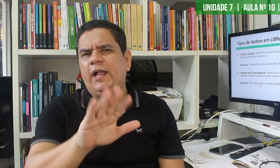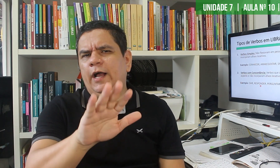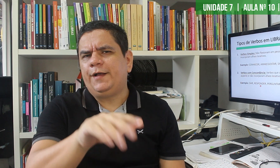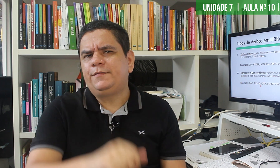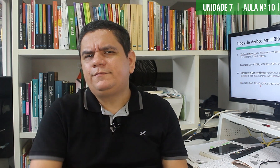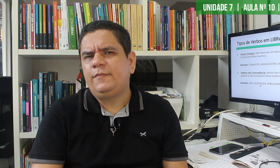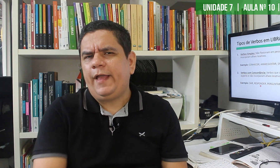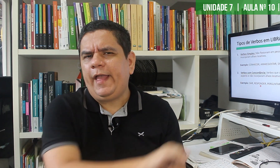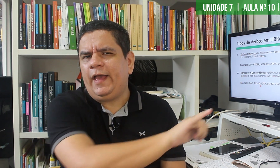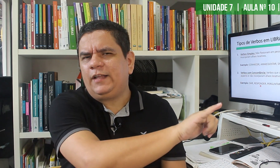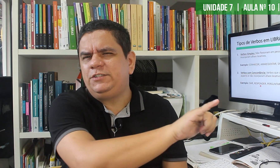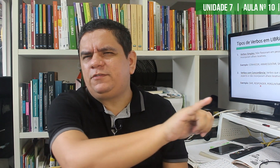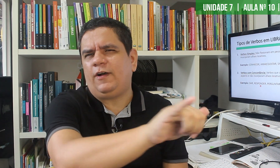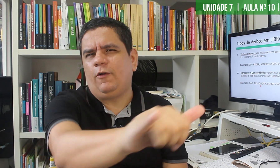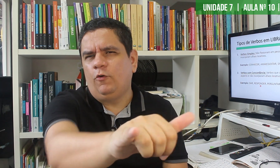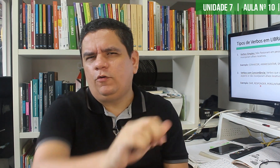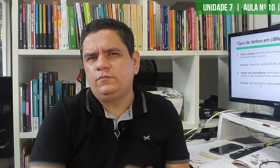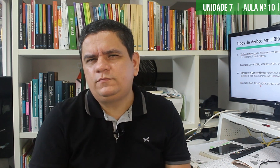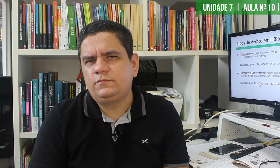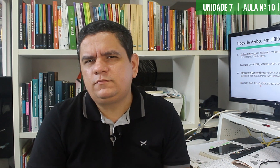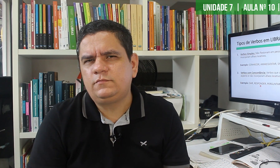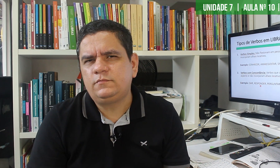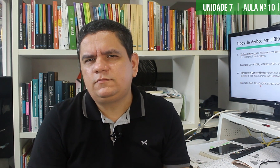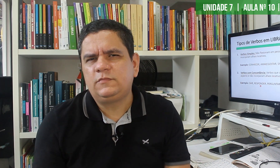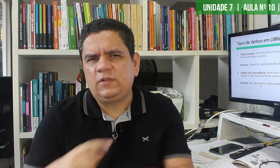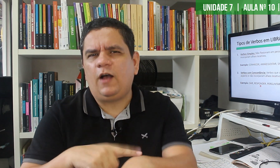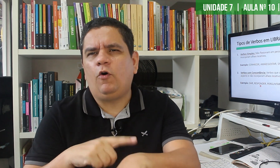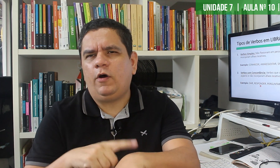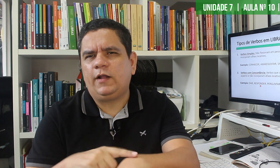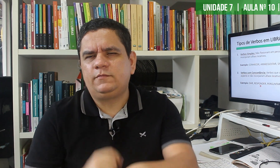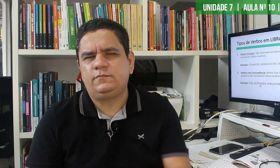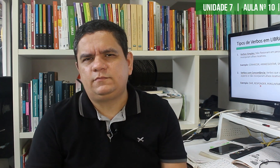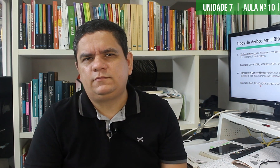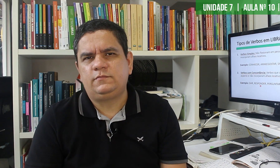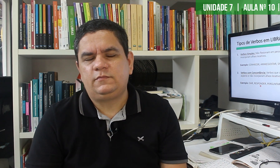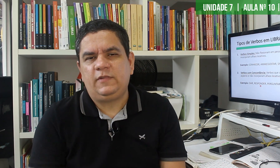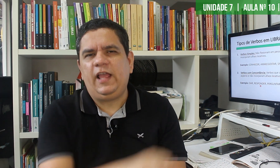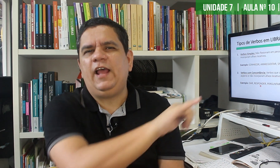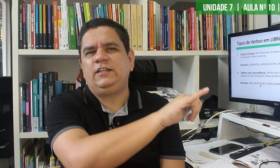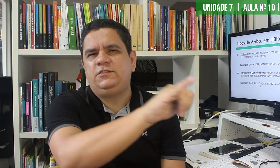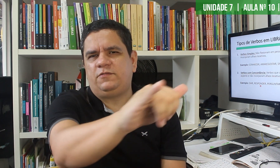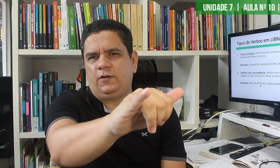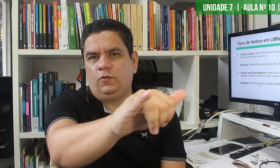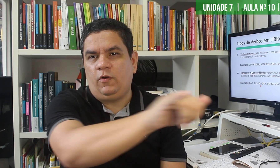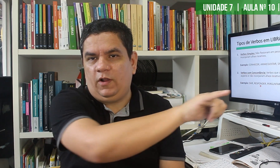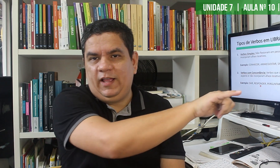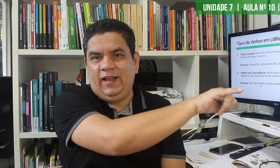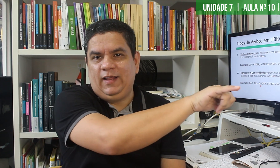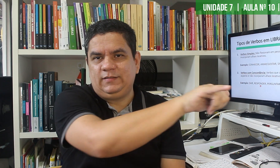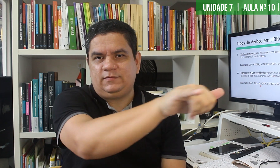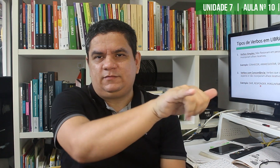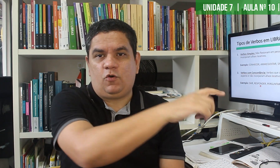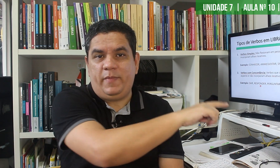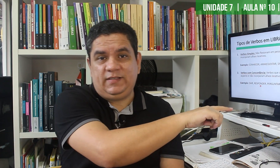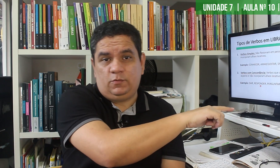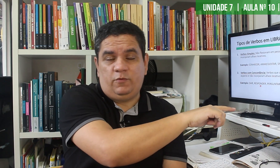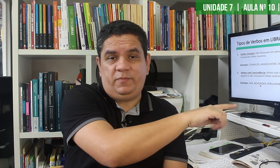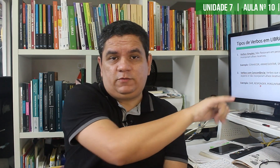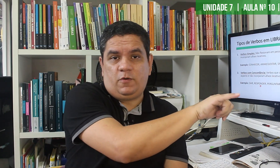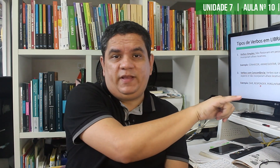cá. Ela te falou a hora? Ela te falou, ó, ela começa, o movimento começa